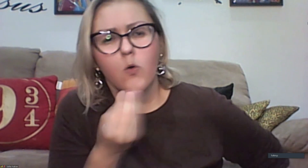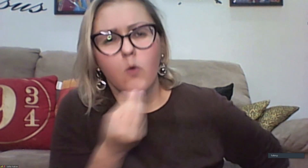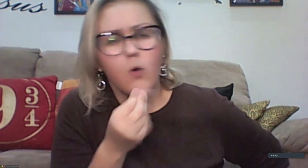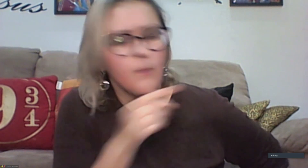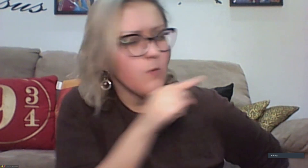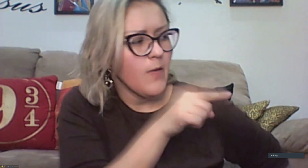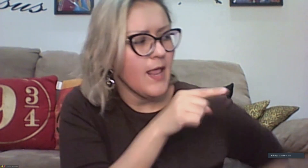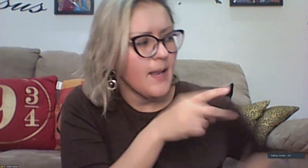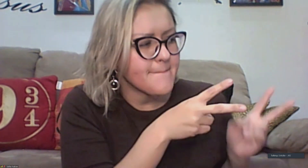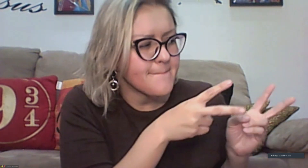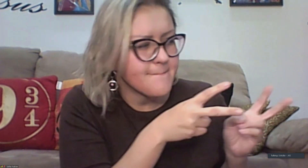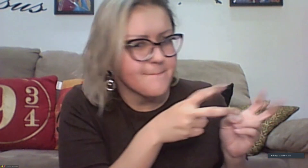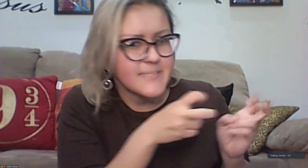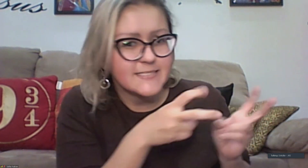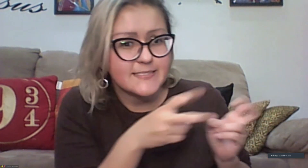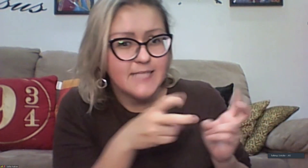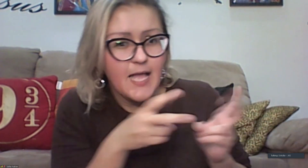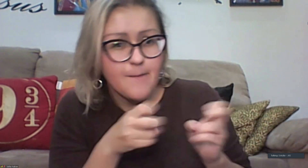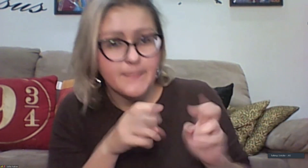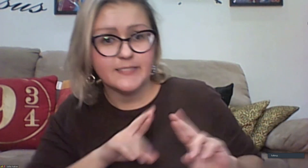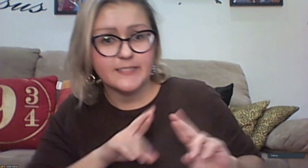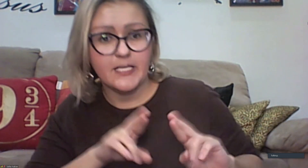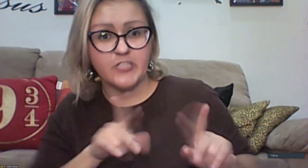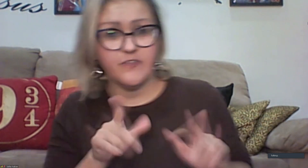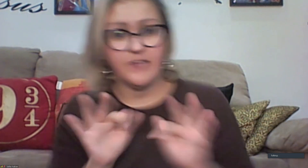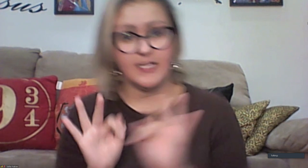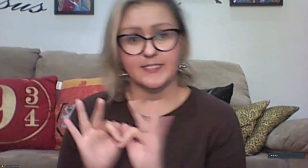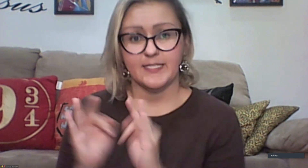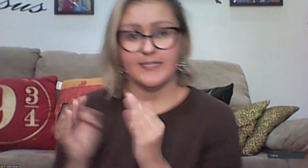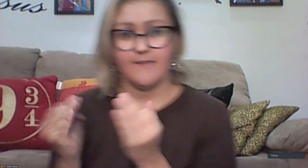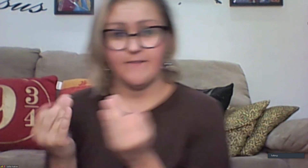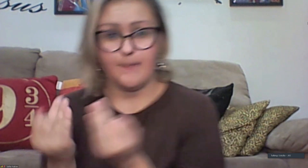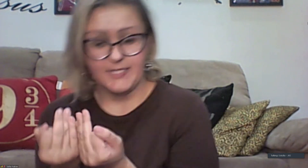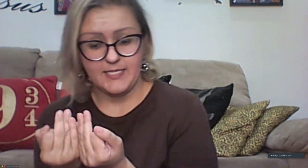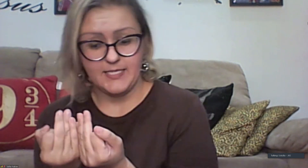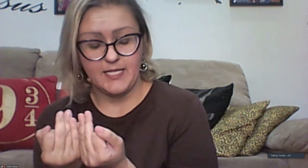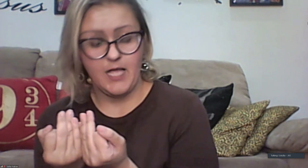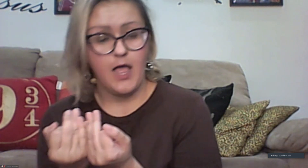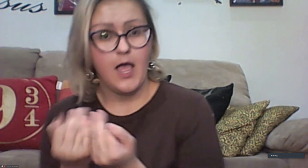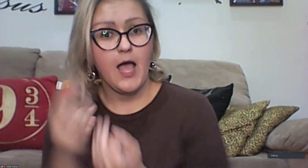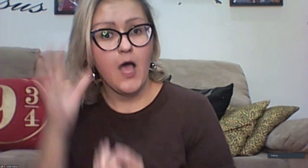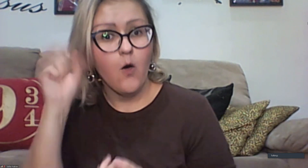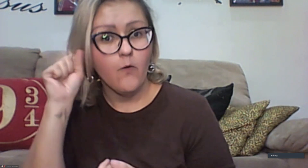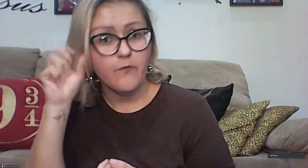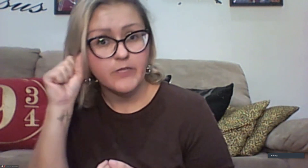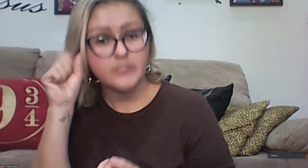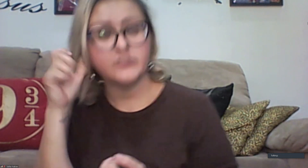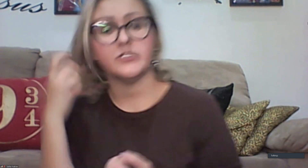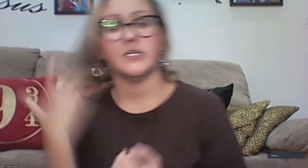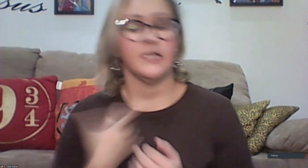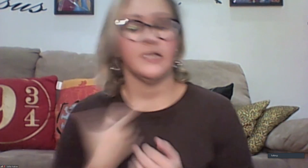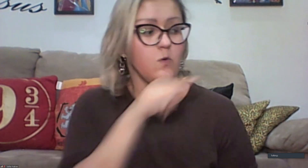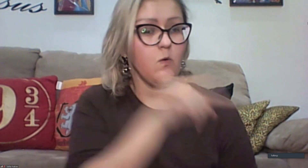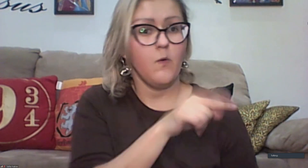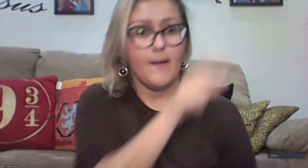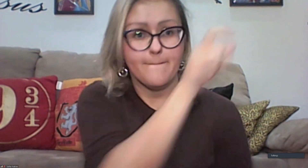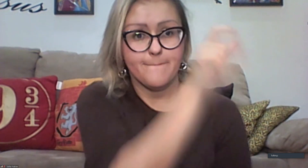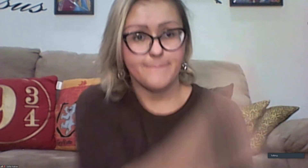tem a percepção de que ela é diferente da família. A família é ouvinte, sabe? E essa